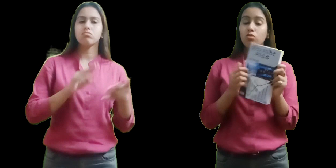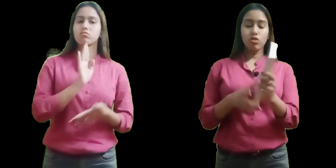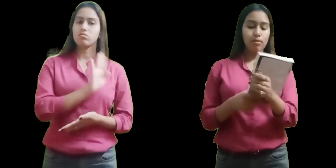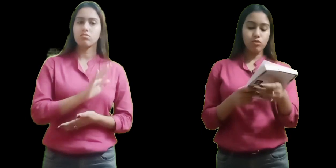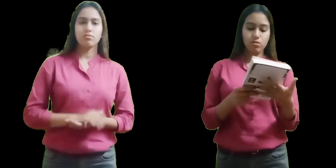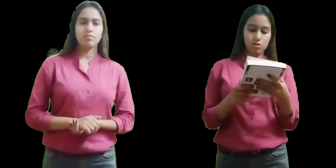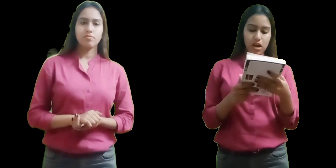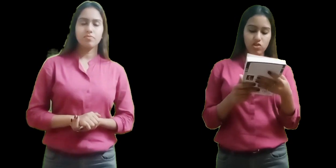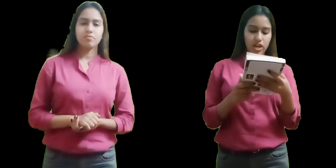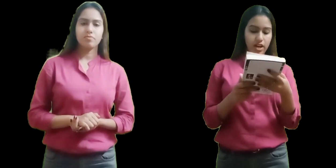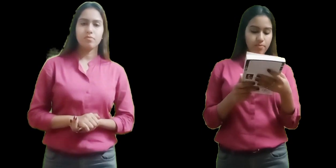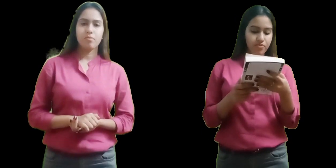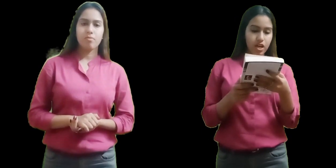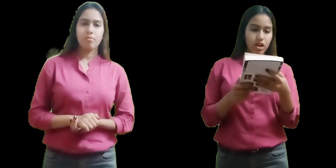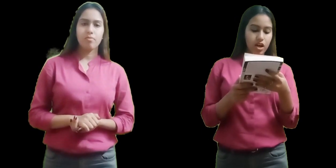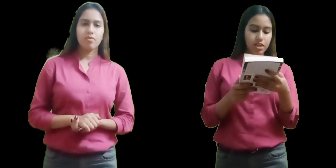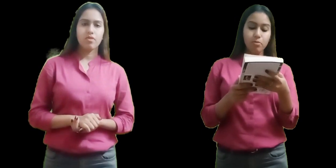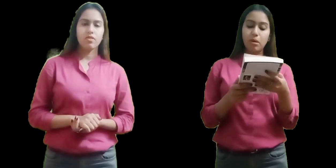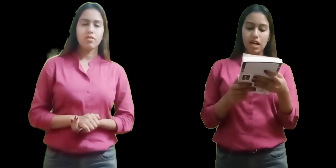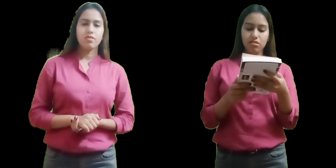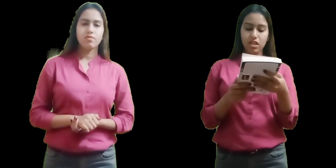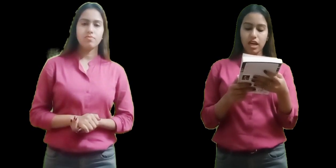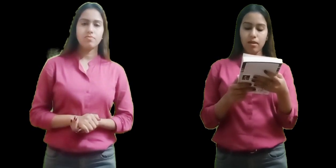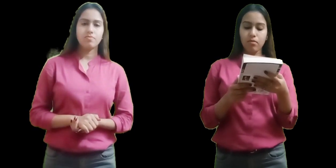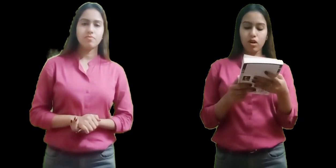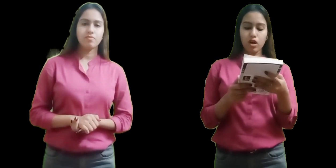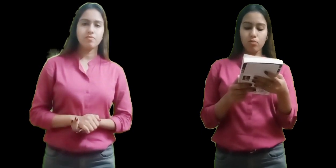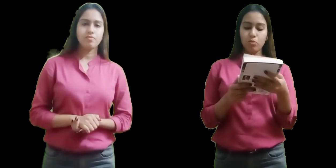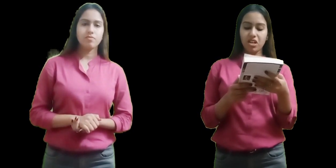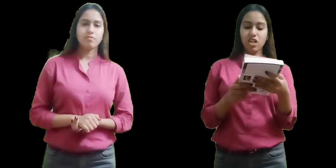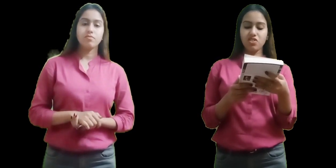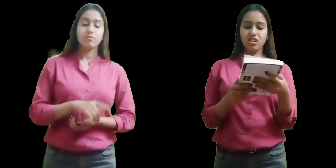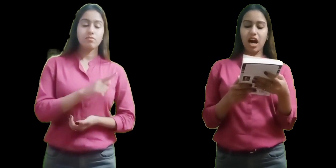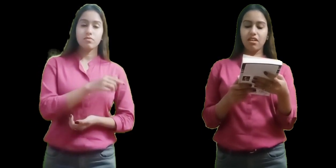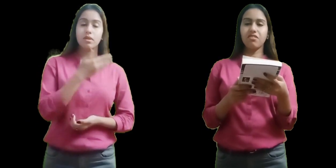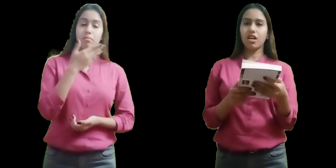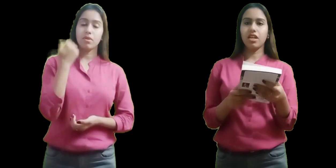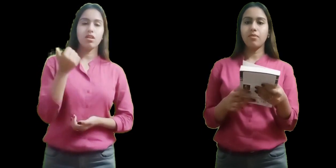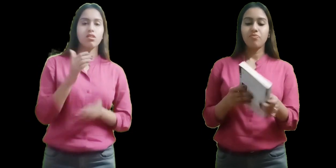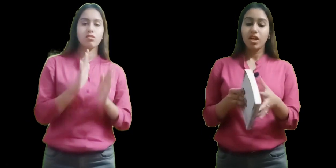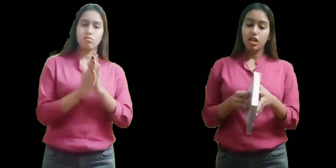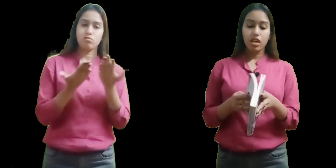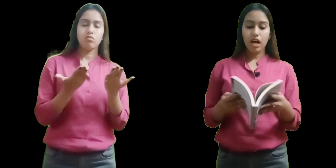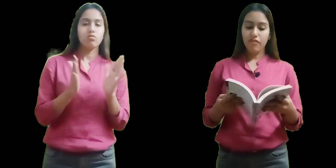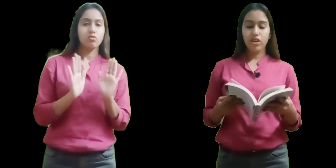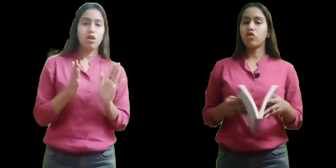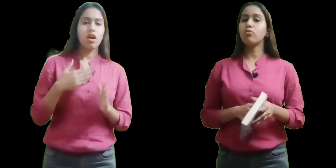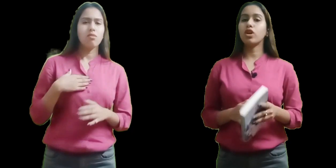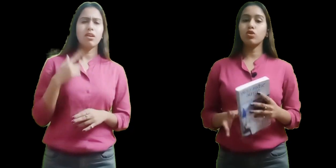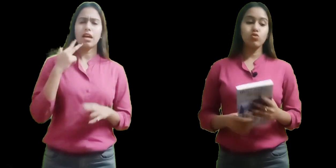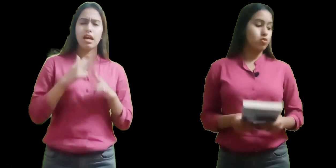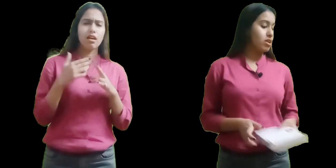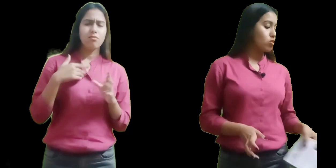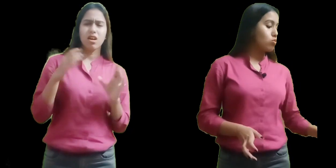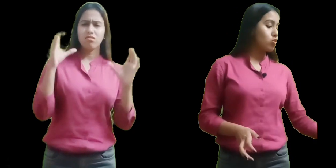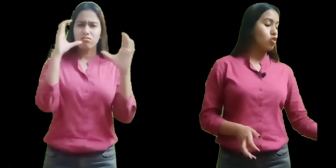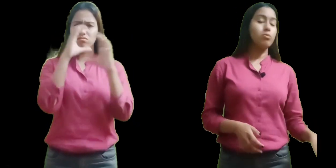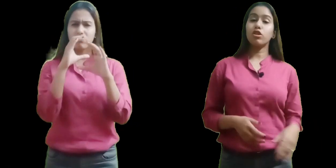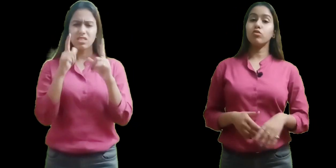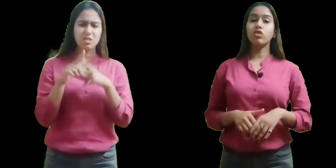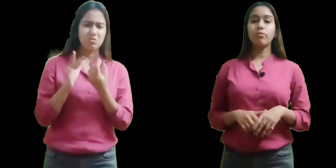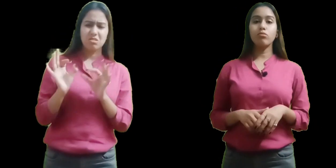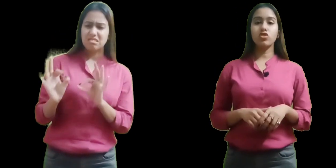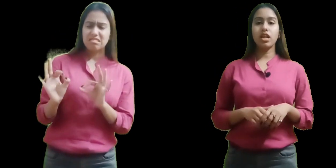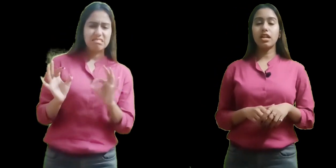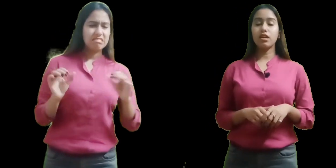पूरा आपको समझ में आ जाएगा। और ये प्रभात की है, भूमिका श्री आनंद राठी। ये काफी अच्छी बुक है दोस्तों, मैं दोनों बुकों को